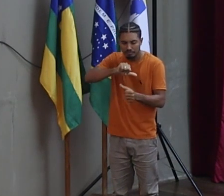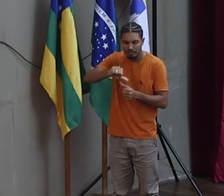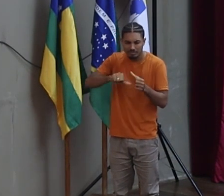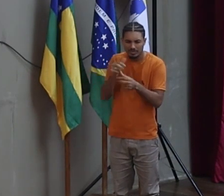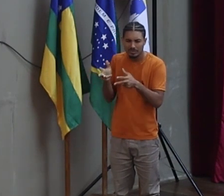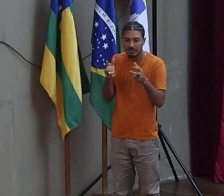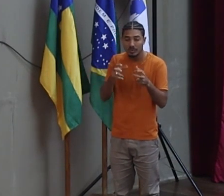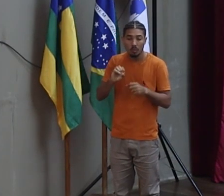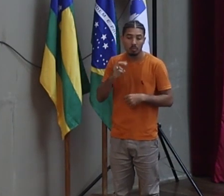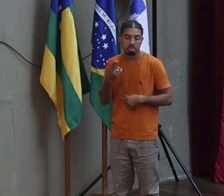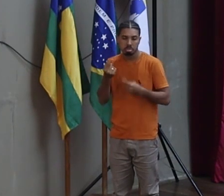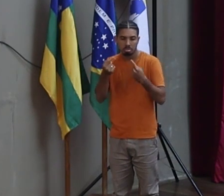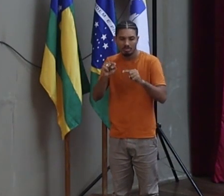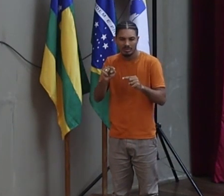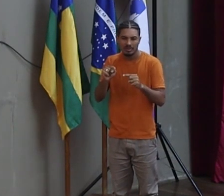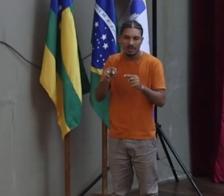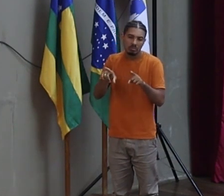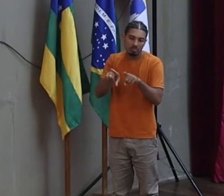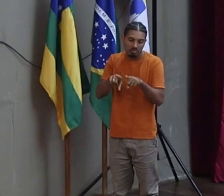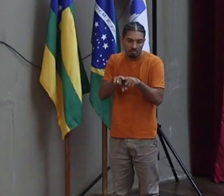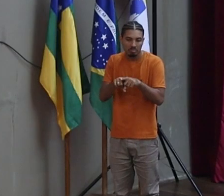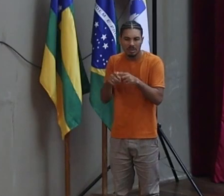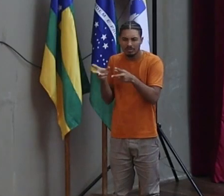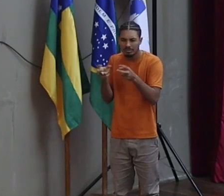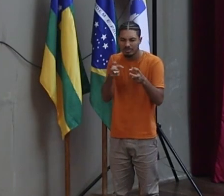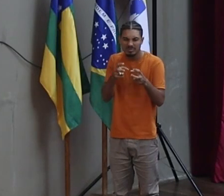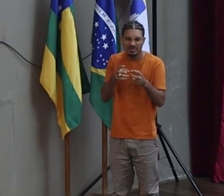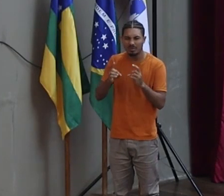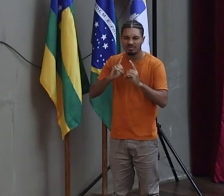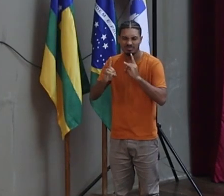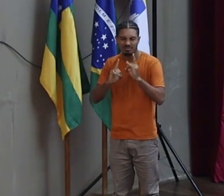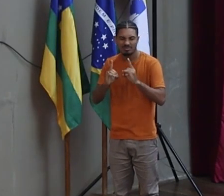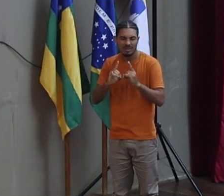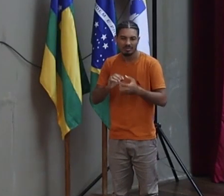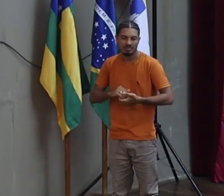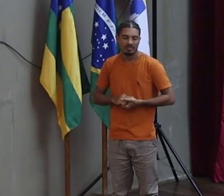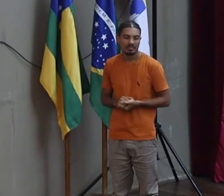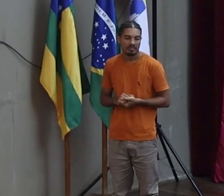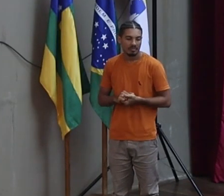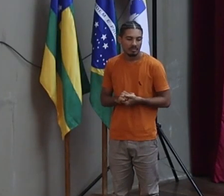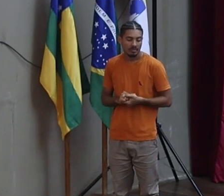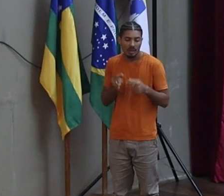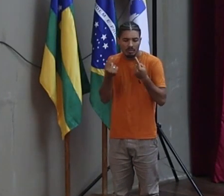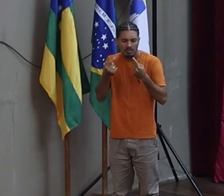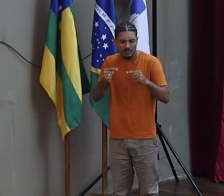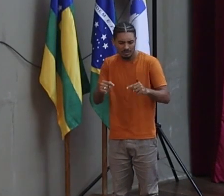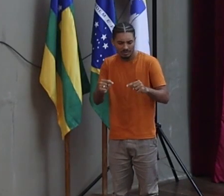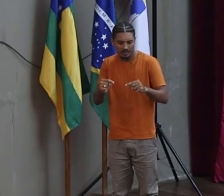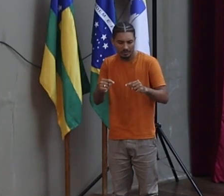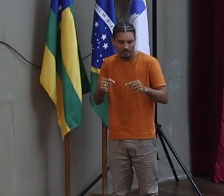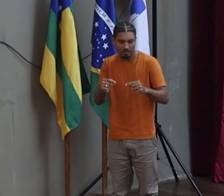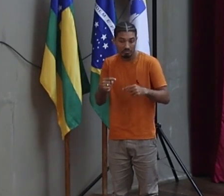ou então desafios e perspectivas. Não vou fazer muito uma distinção. Um desafio